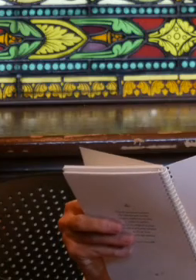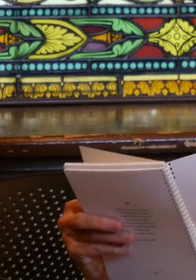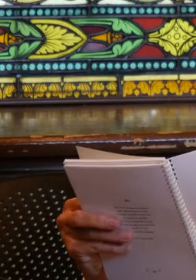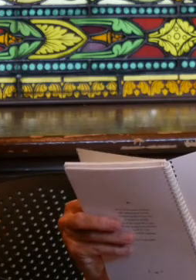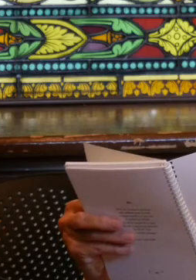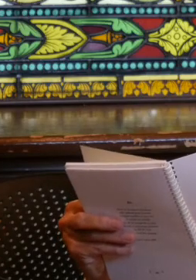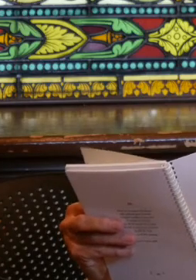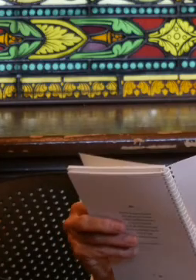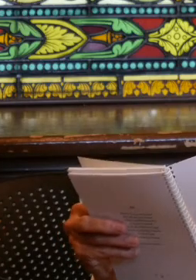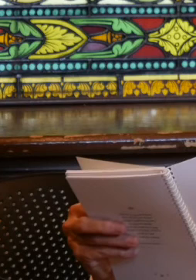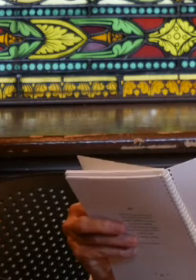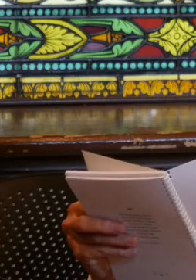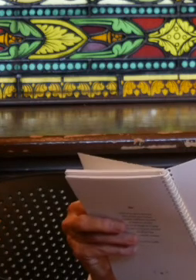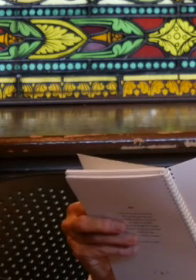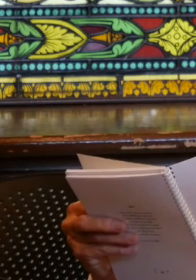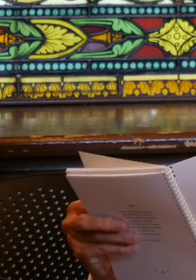Être autonome et libre.